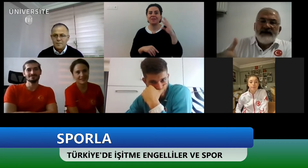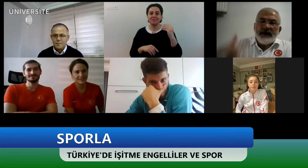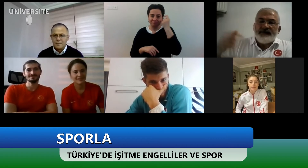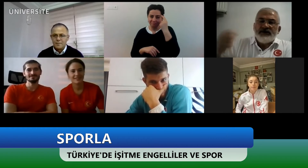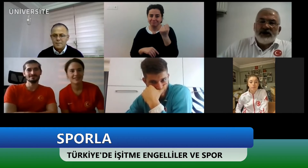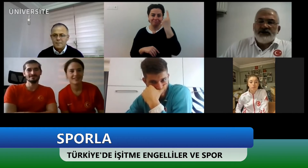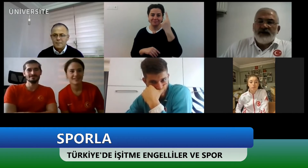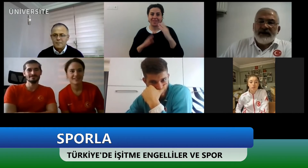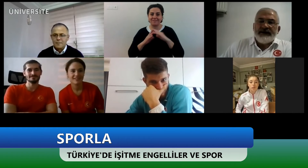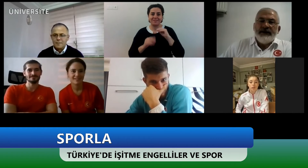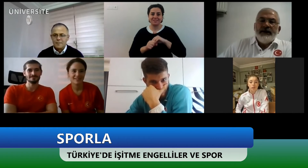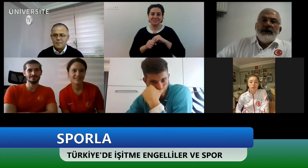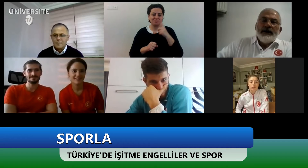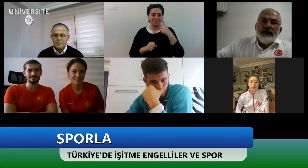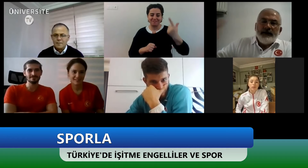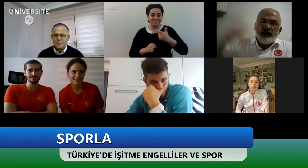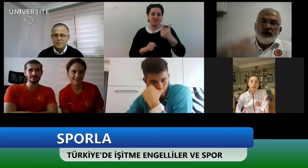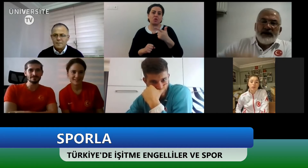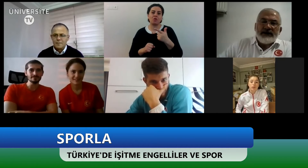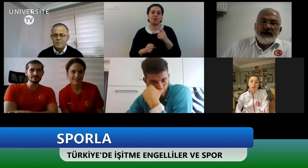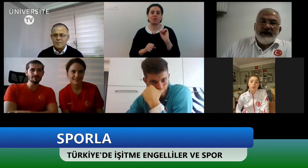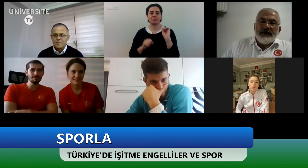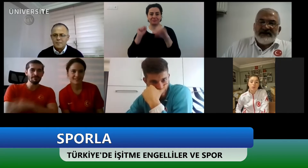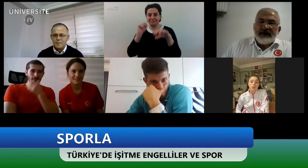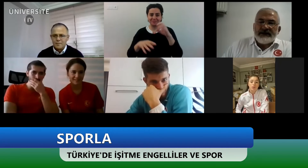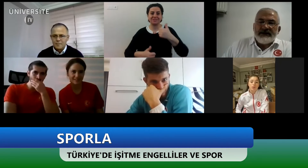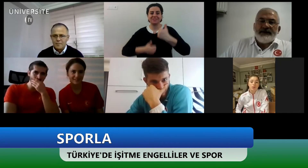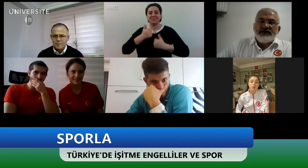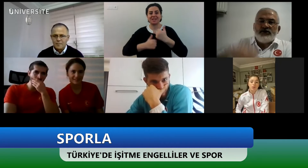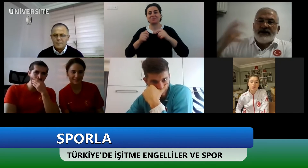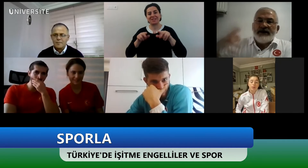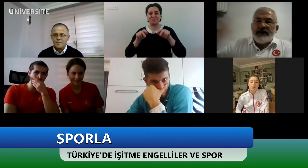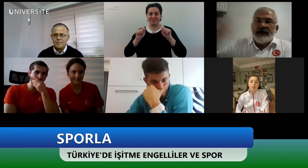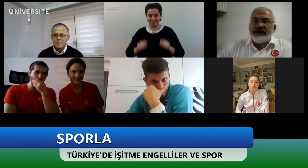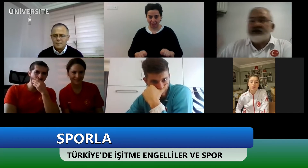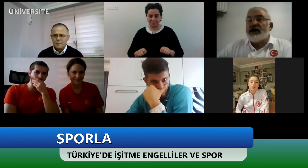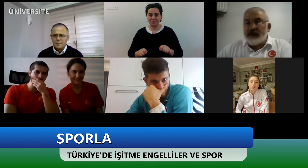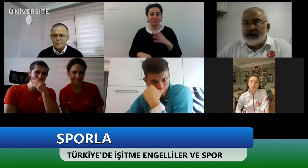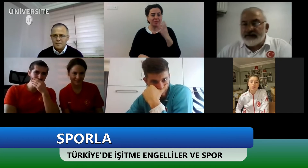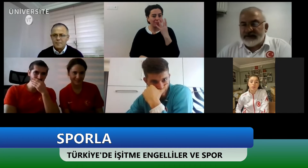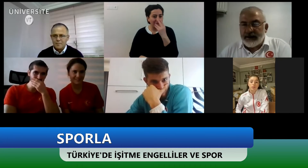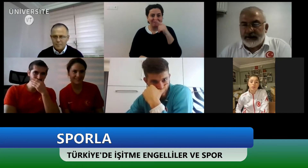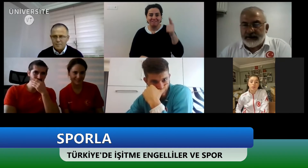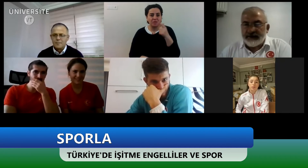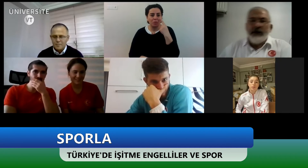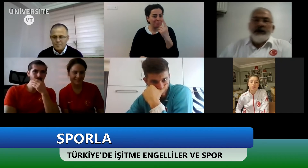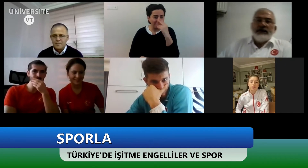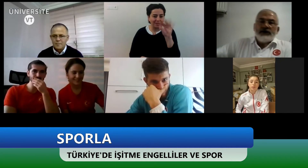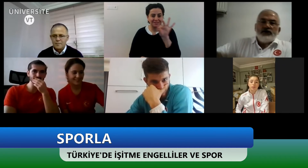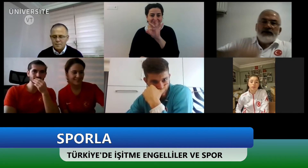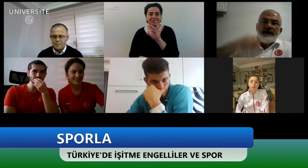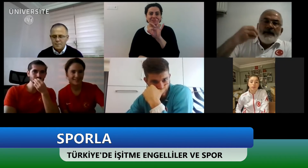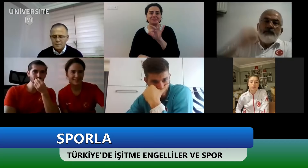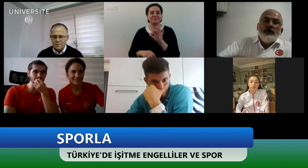Herkes evde yaptığı çalışmalarını videolar kanalıyla bize attılar. Biz onların en iyilerini sayfalarımızda yayınladık.